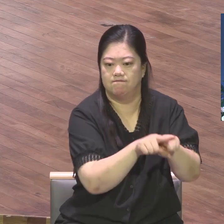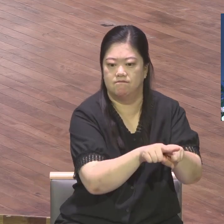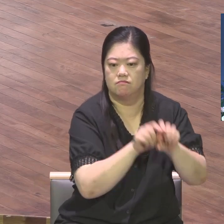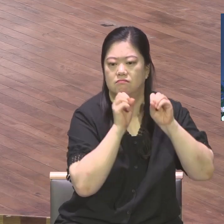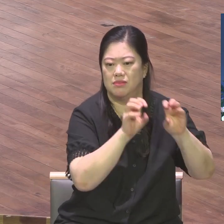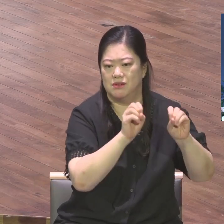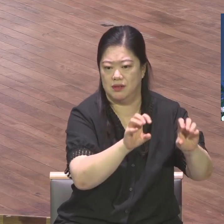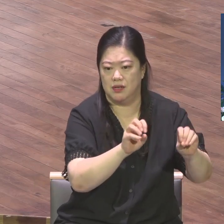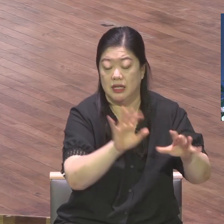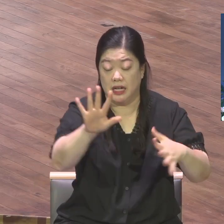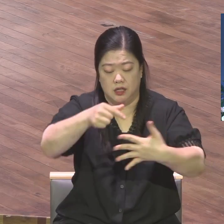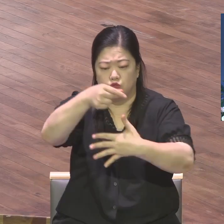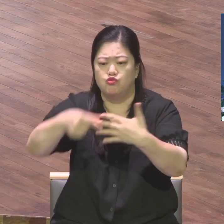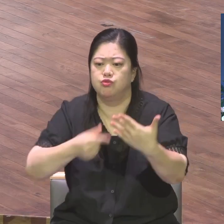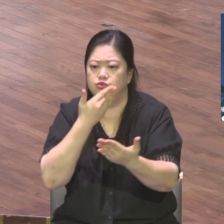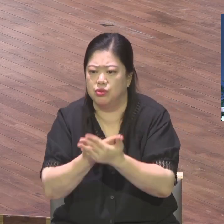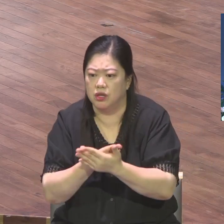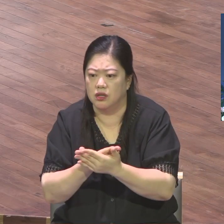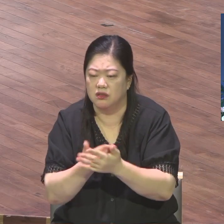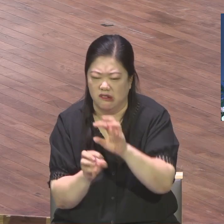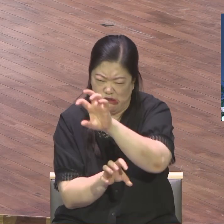순수가 있어요. 순수가 있어.